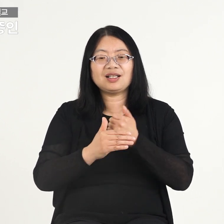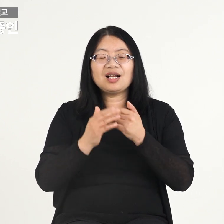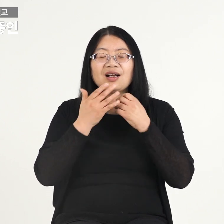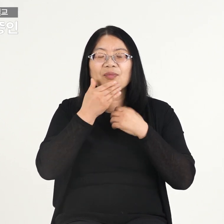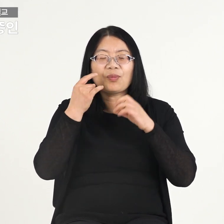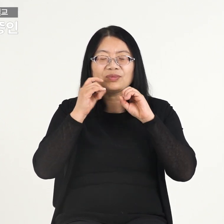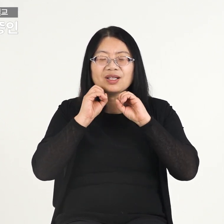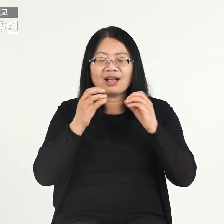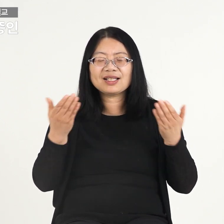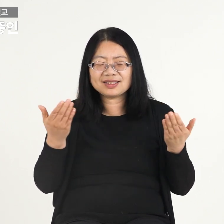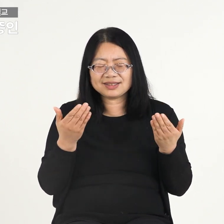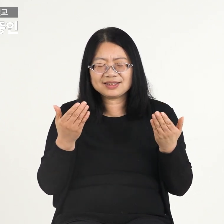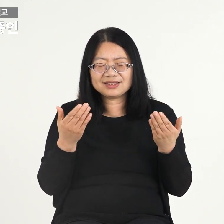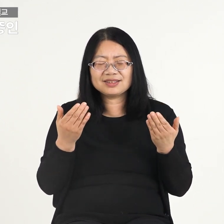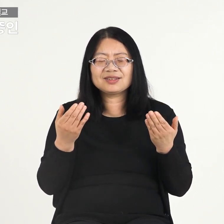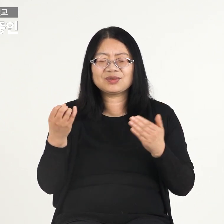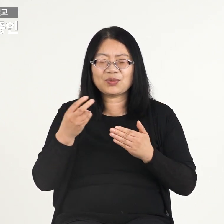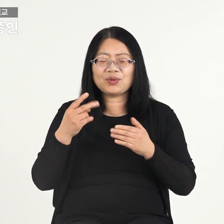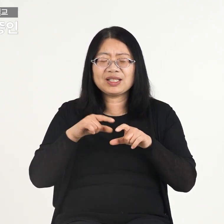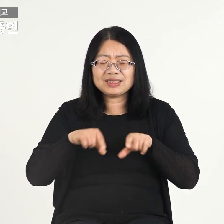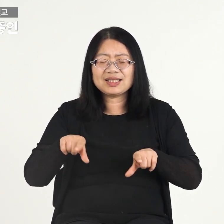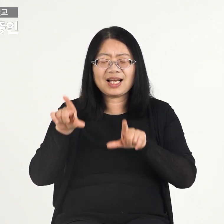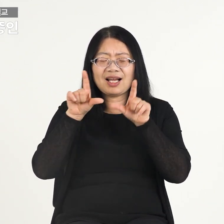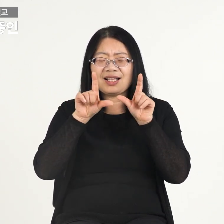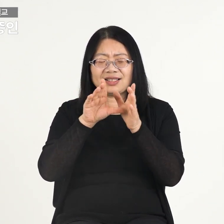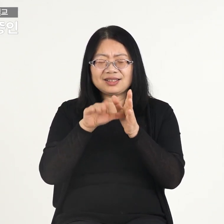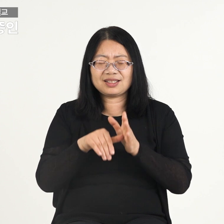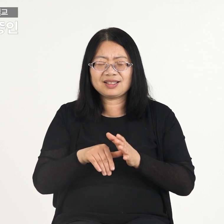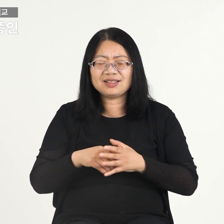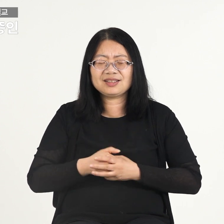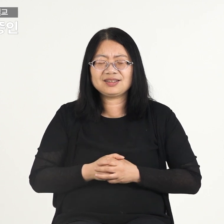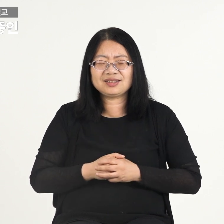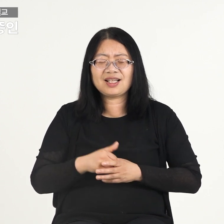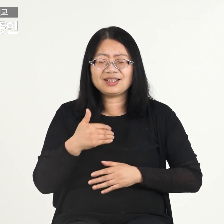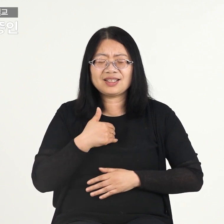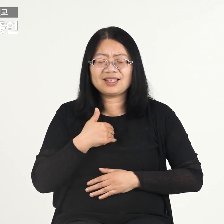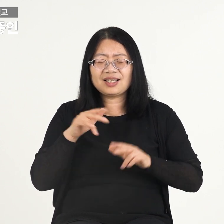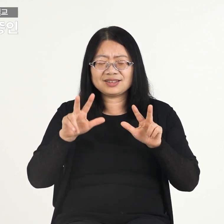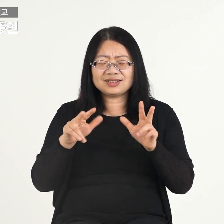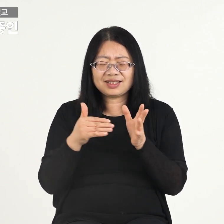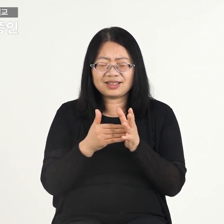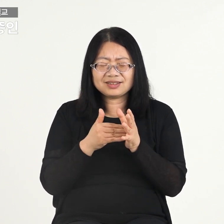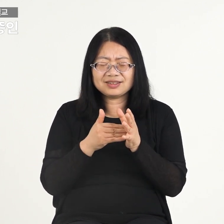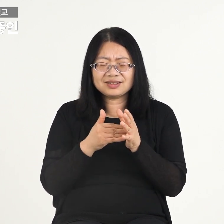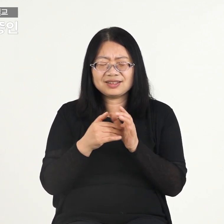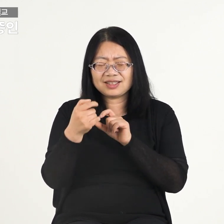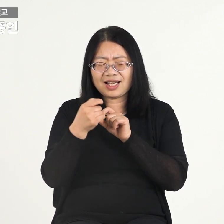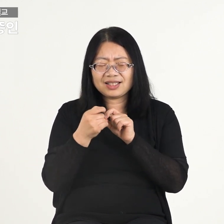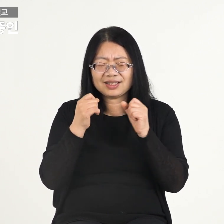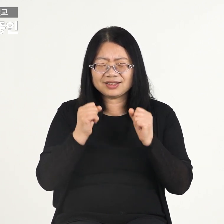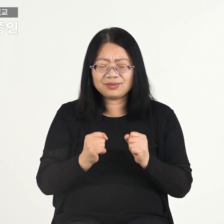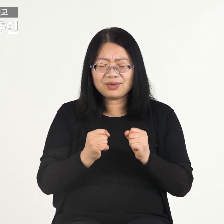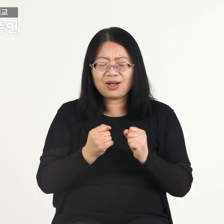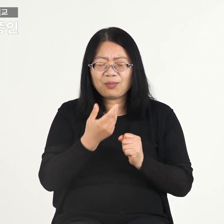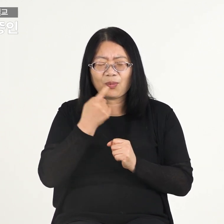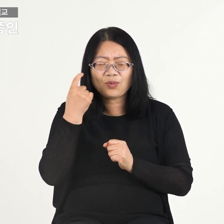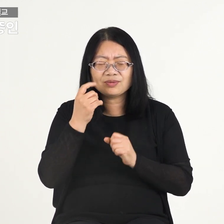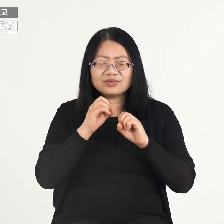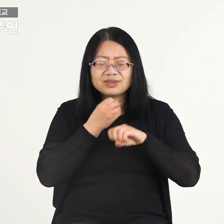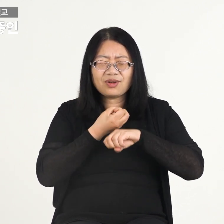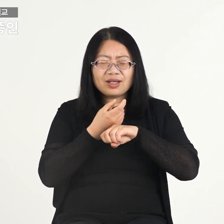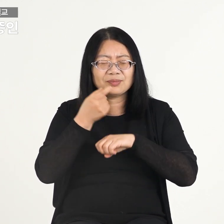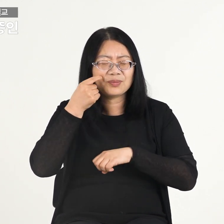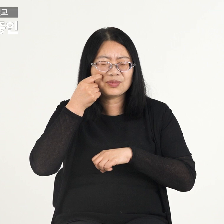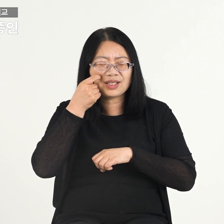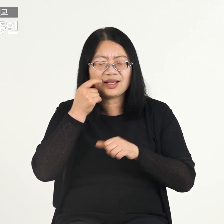성경뿐만 아니라 우리 일상에서도 내가 아직까지 가까이 있으면서 복음 한 번 전하지